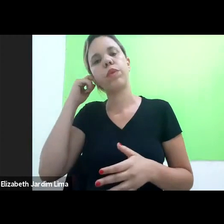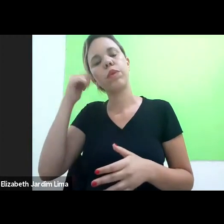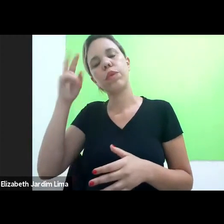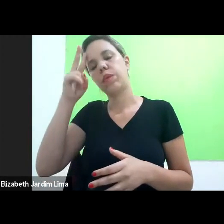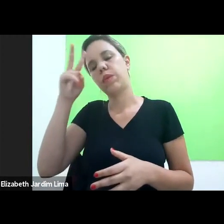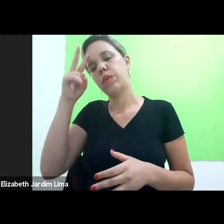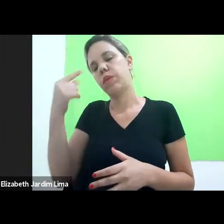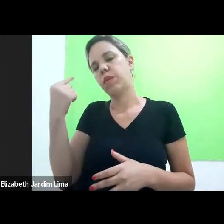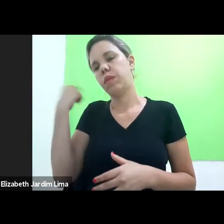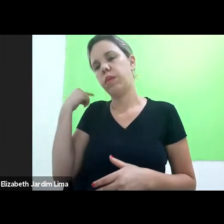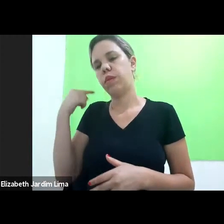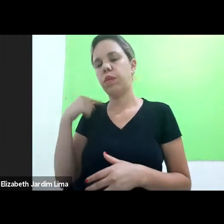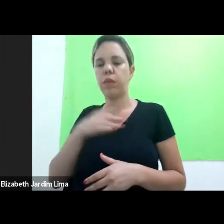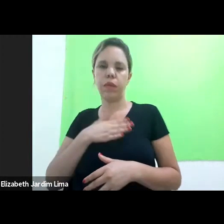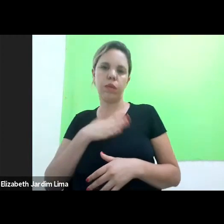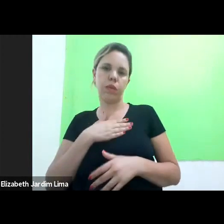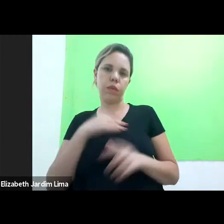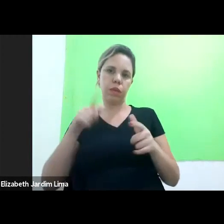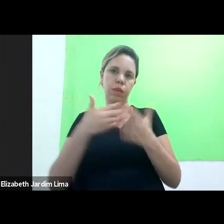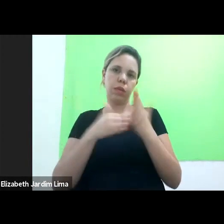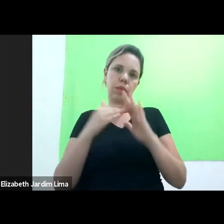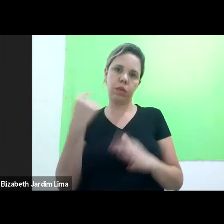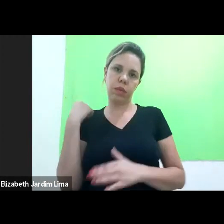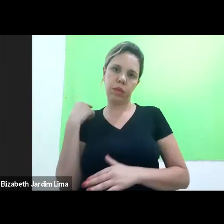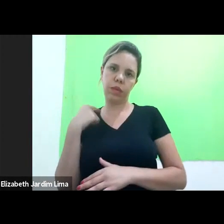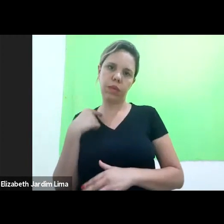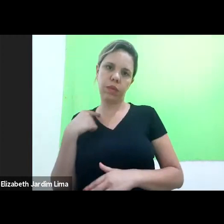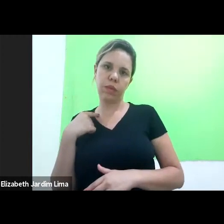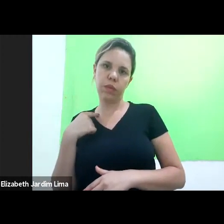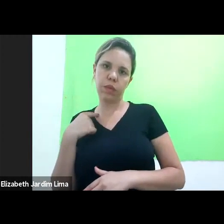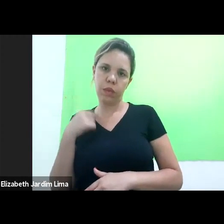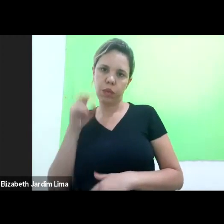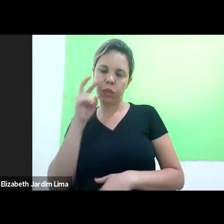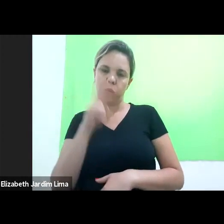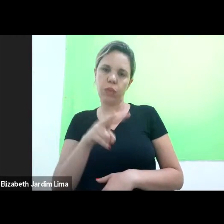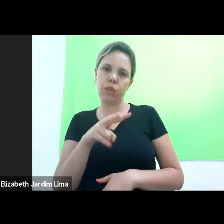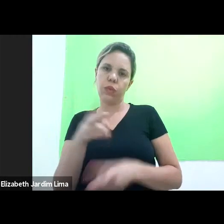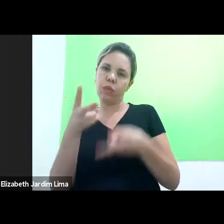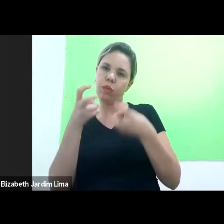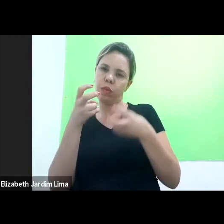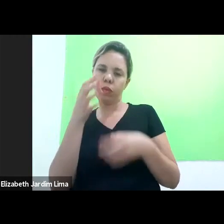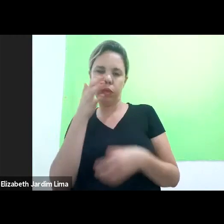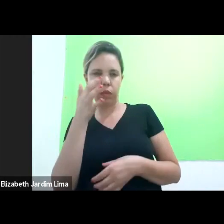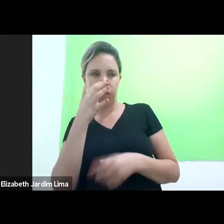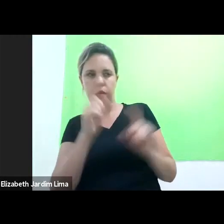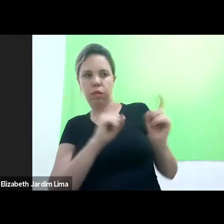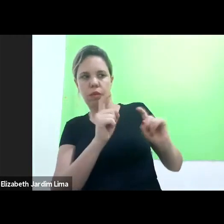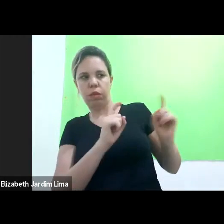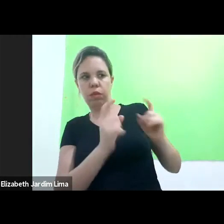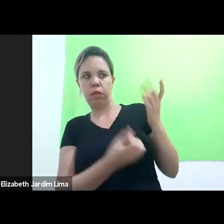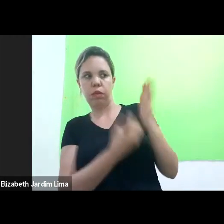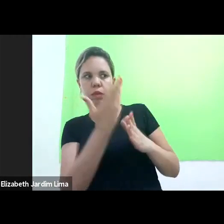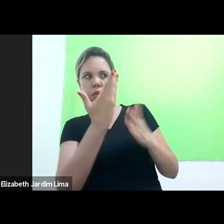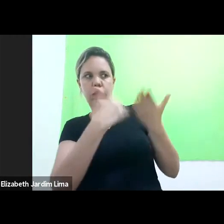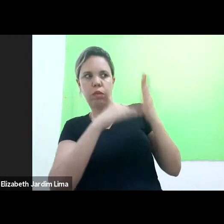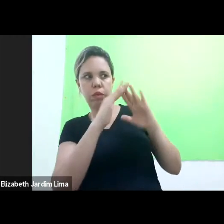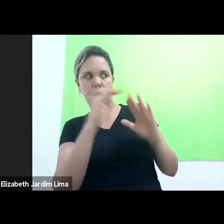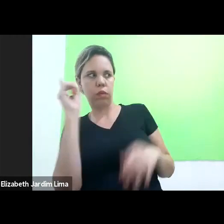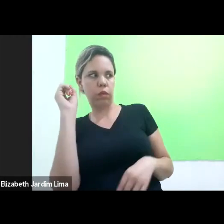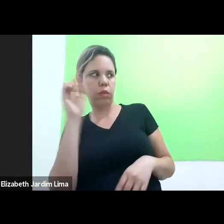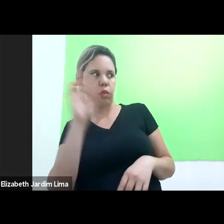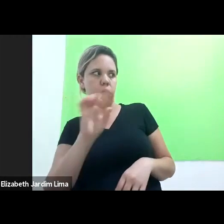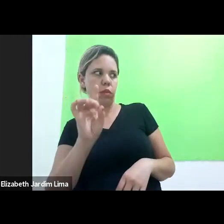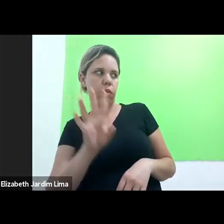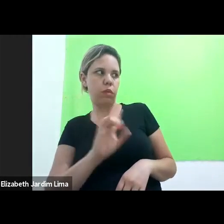muito no meu ambiente escolar, de ver e observar as reuniões que aconteciam na escola, que não eram só reuniões